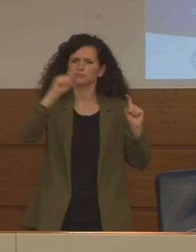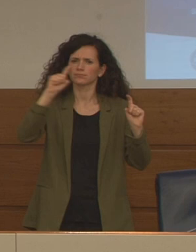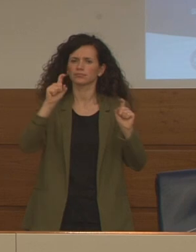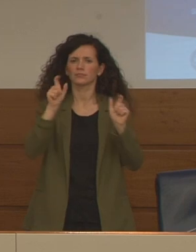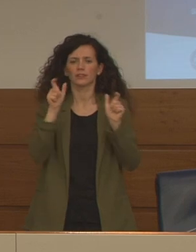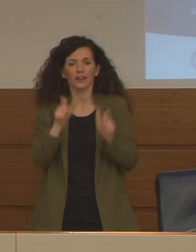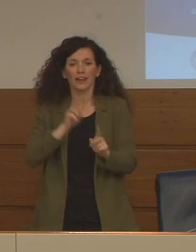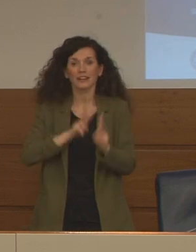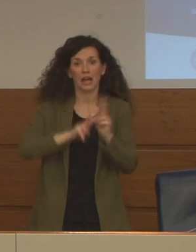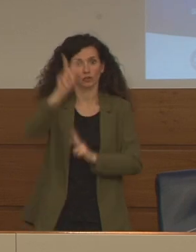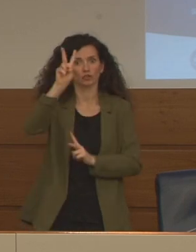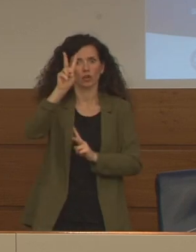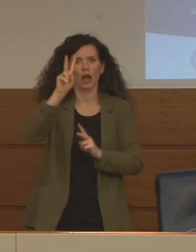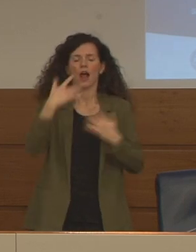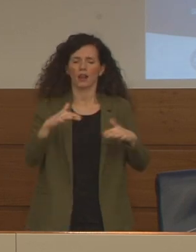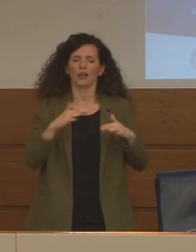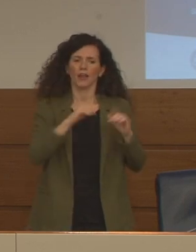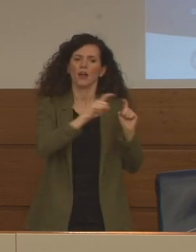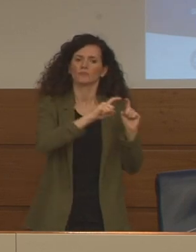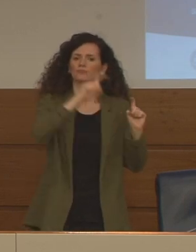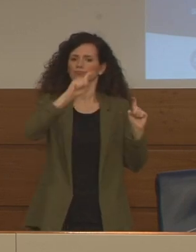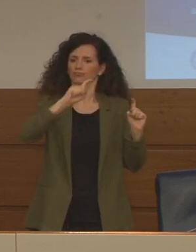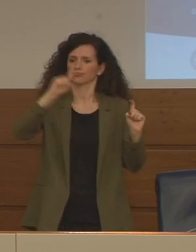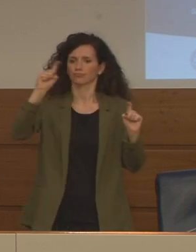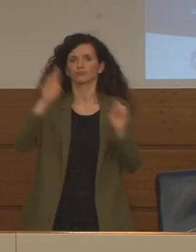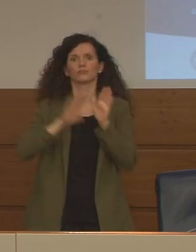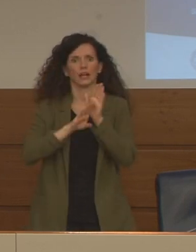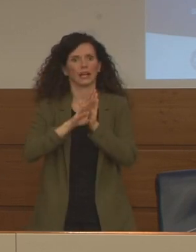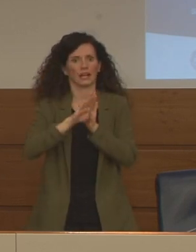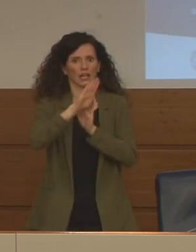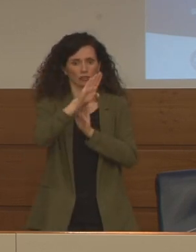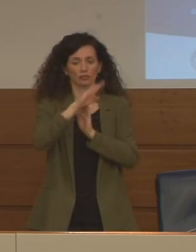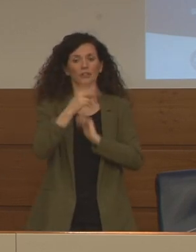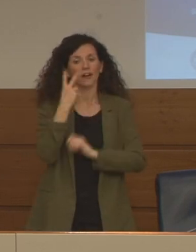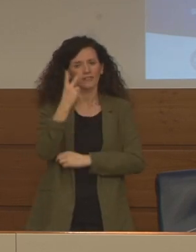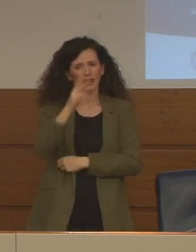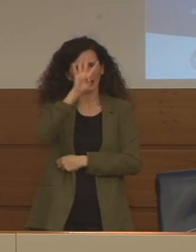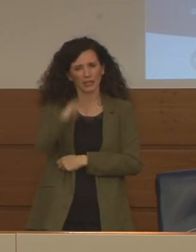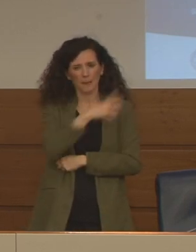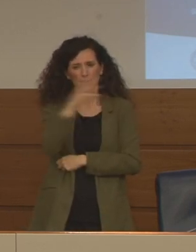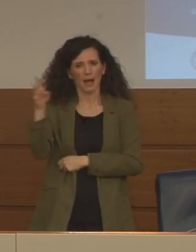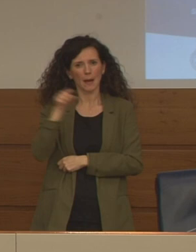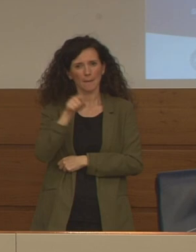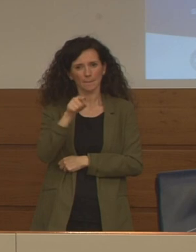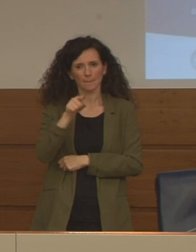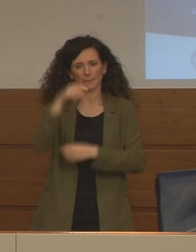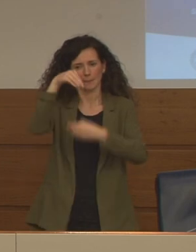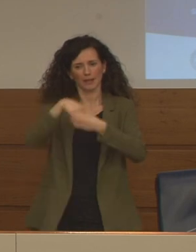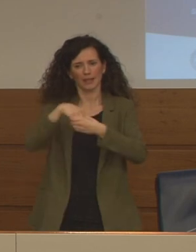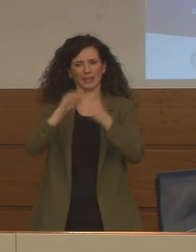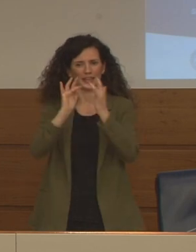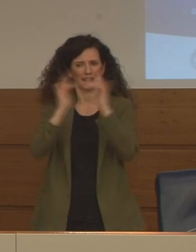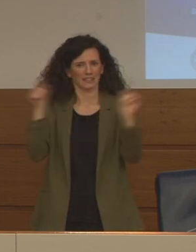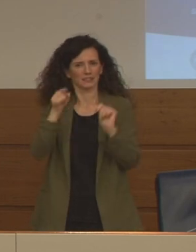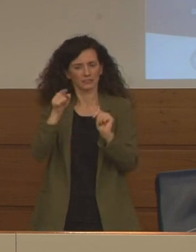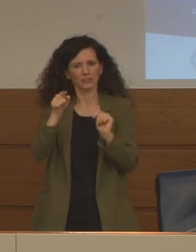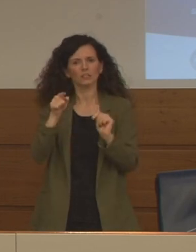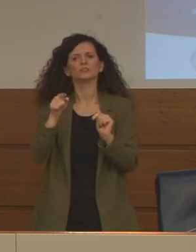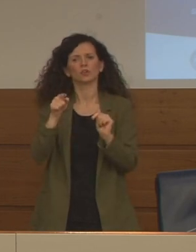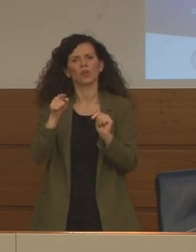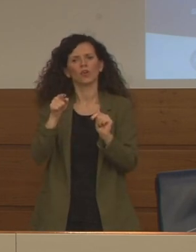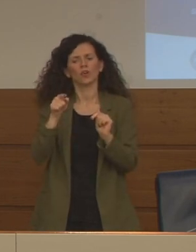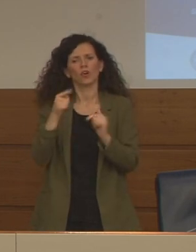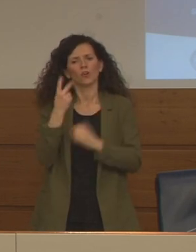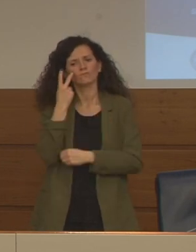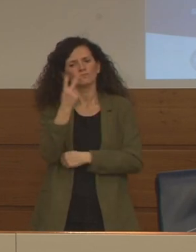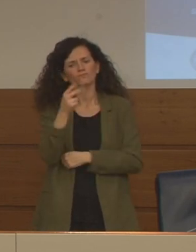nazionale sia in crescita mostra anche dalle mappe che potete trovare anche dall'infografica come ancora una